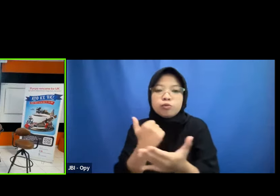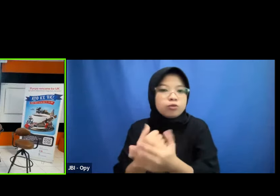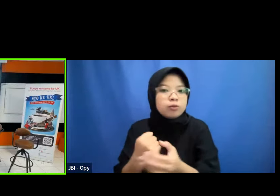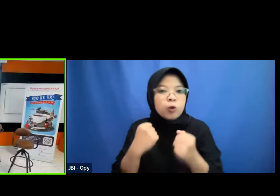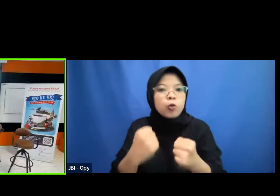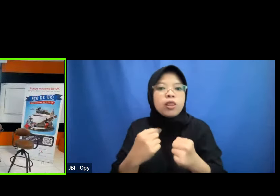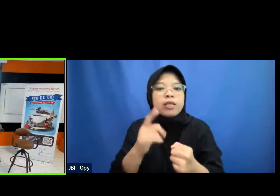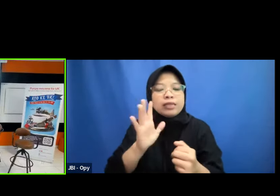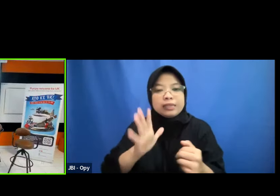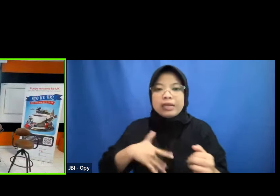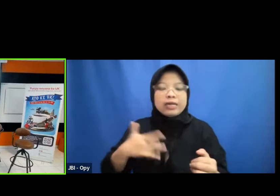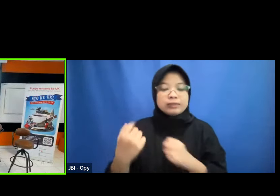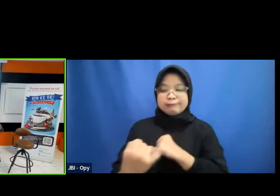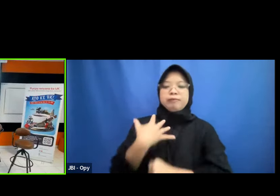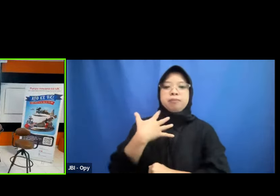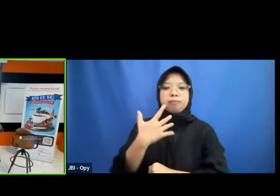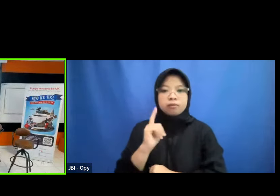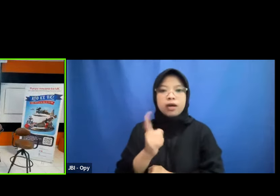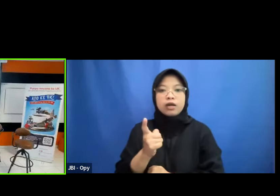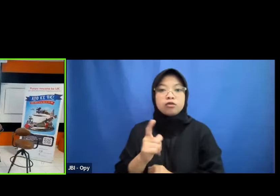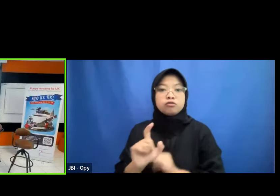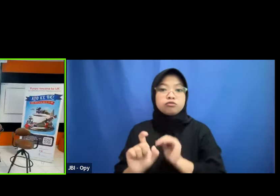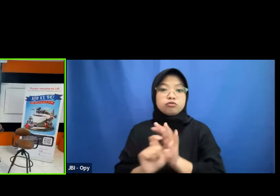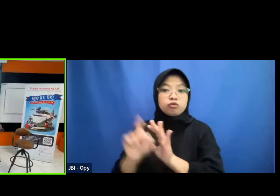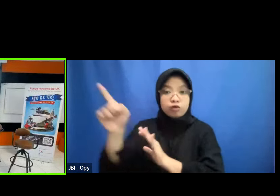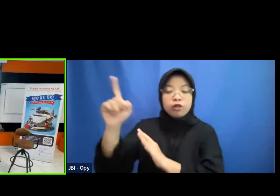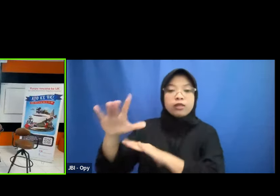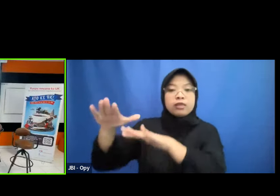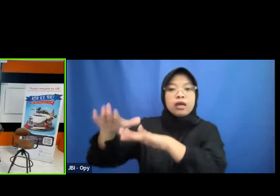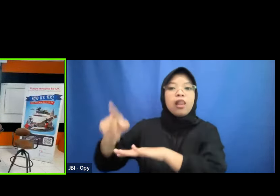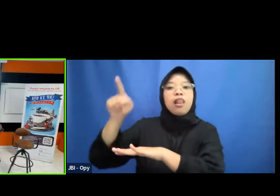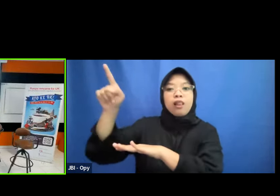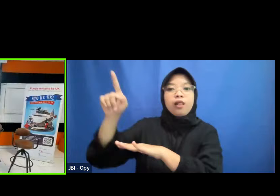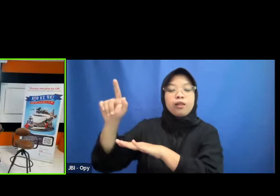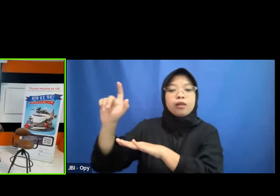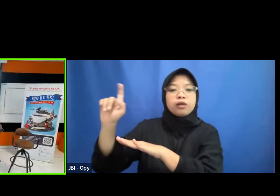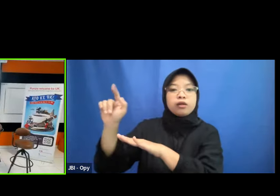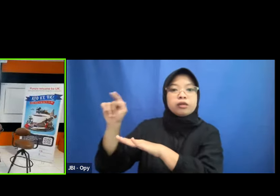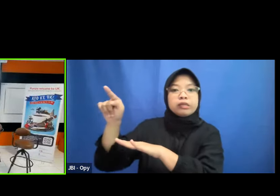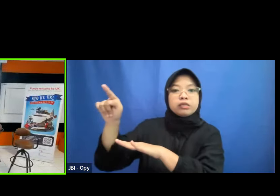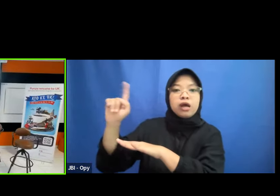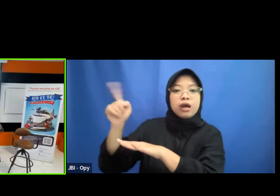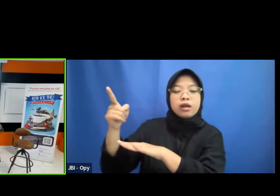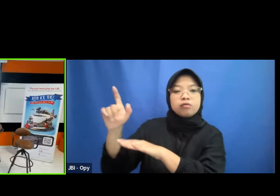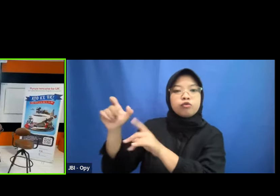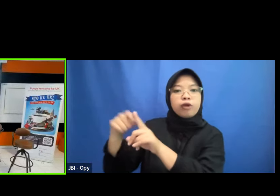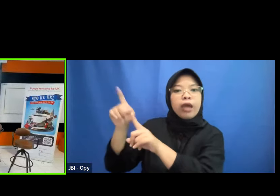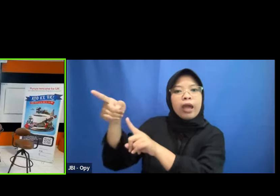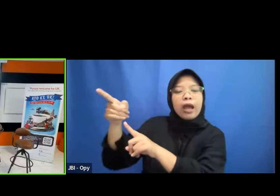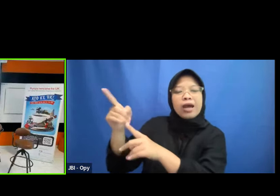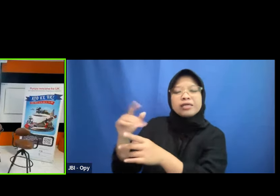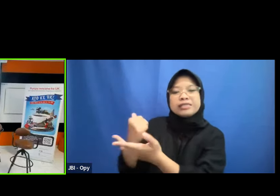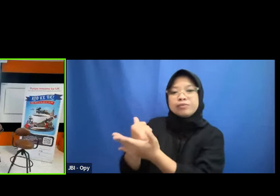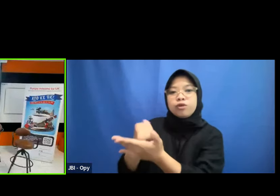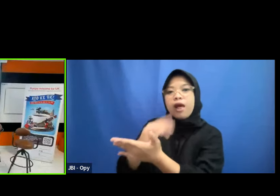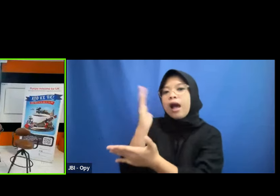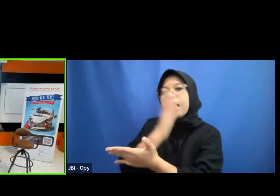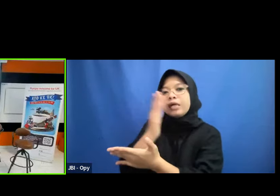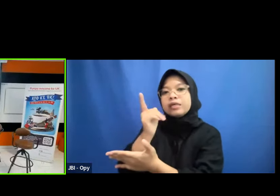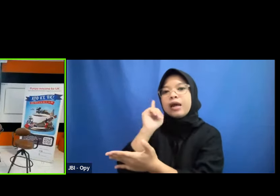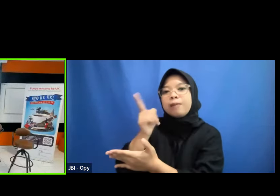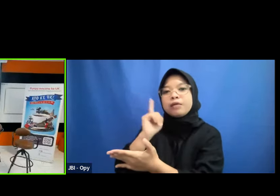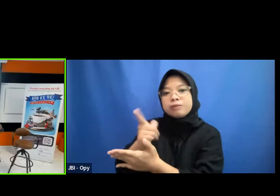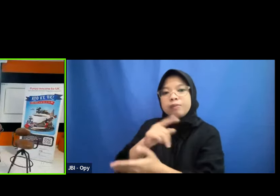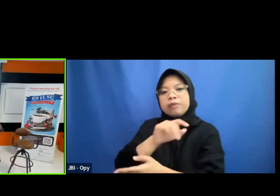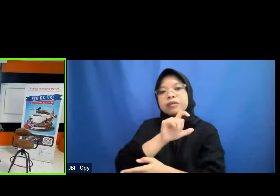ya sangat terasa jugalah ketika kita berada di UK sana Nah jadi aku sedikit penasaran Alasannya kenapa sih teman-teman memilih beasiswa